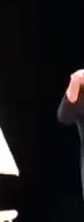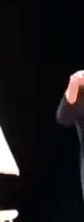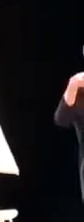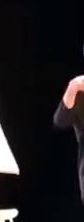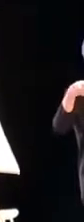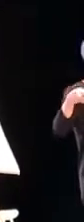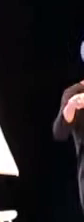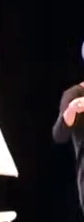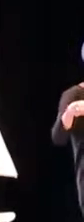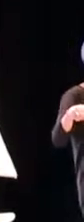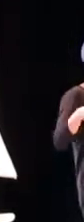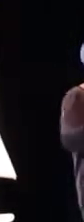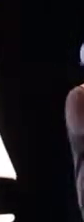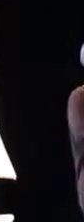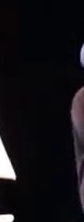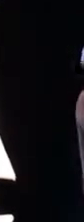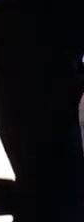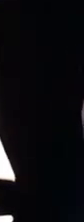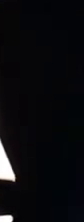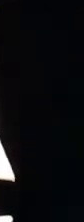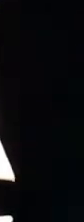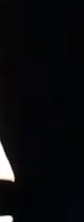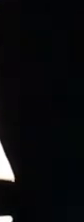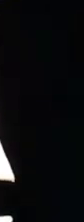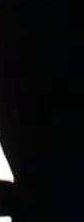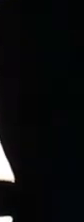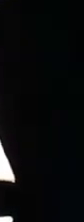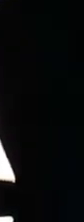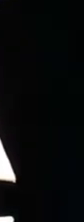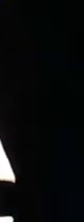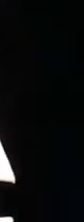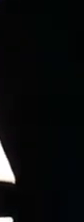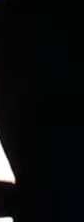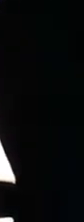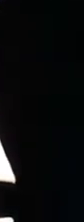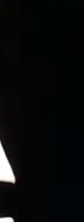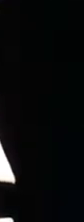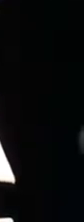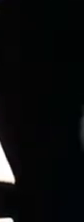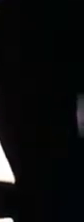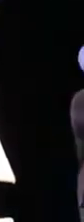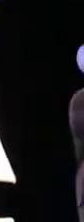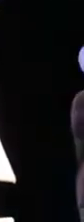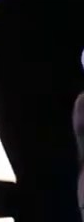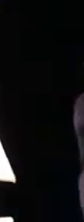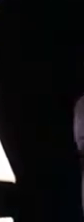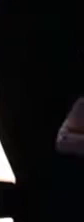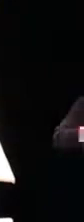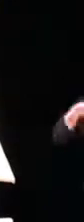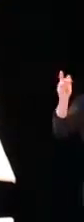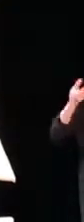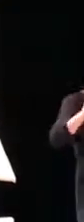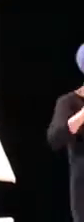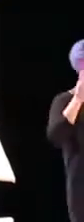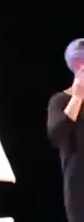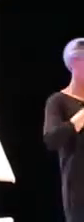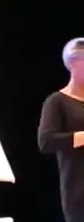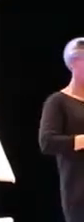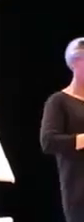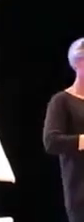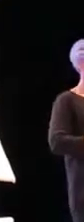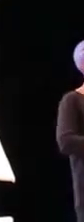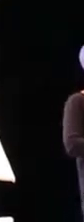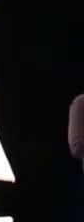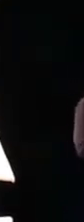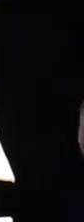i bokstäverna, men det står i alla fall möte. Och här står det avtal, så att inte ni missar vad